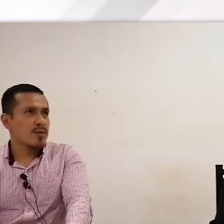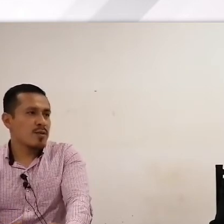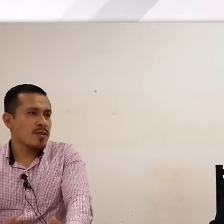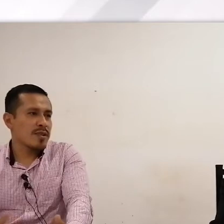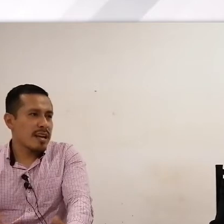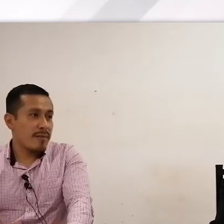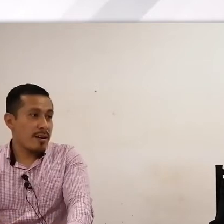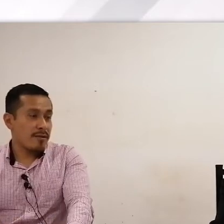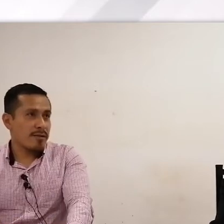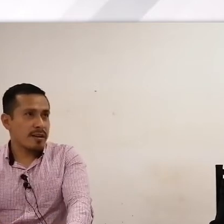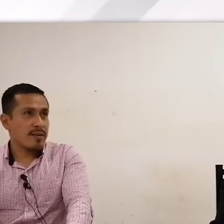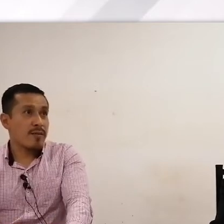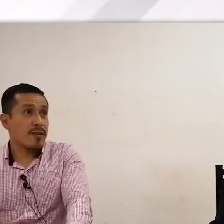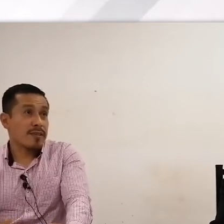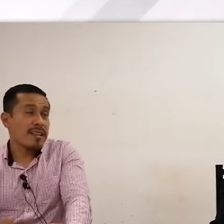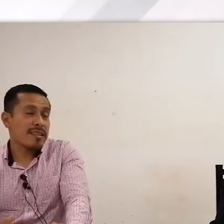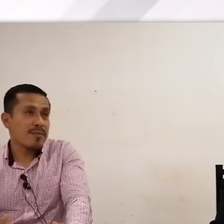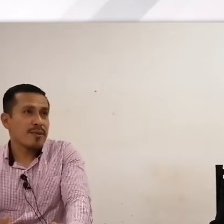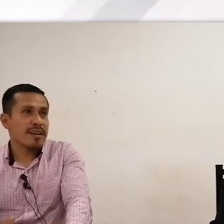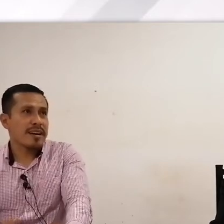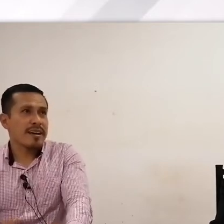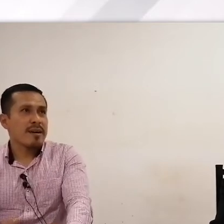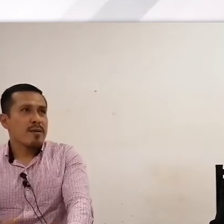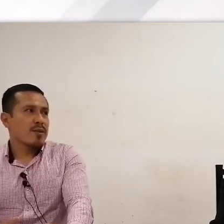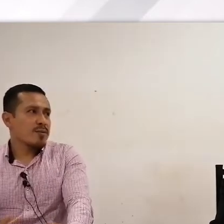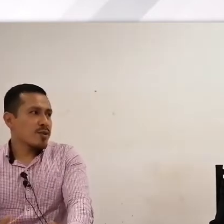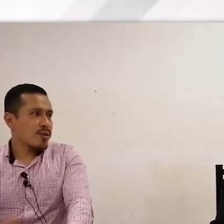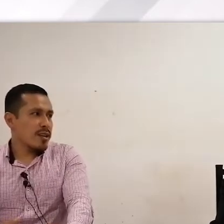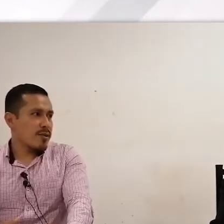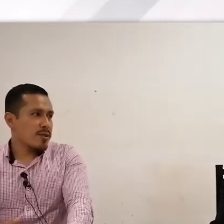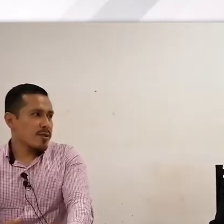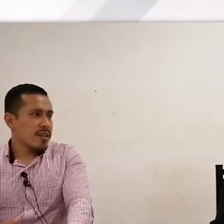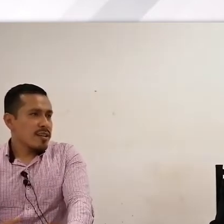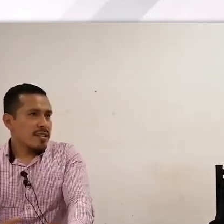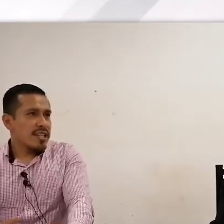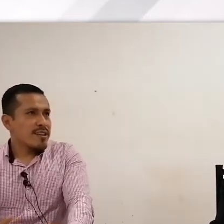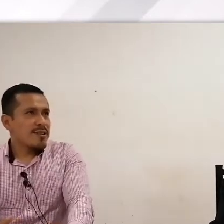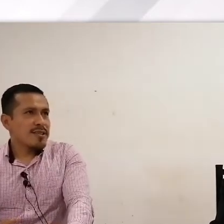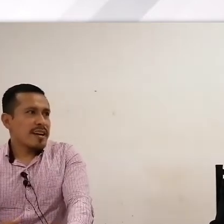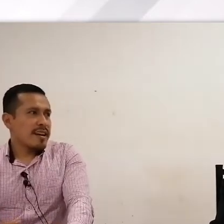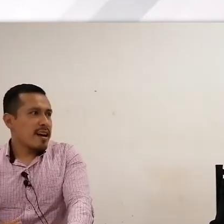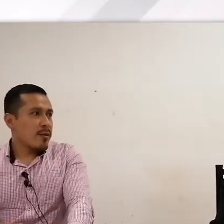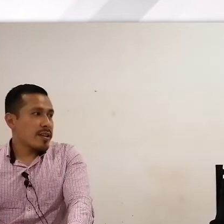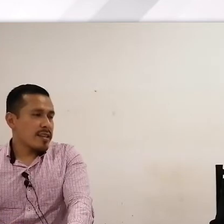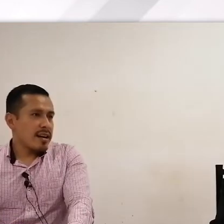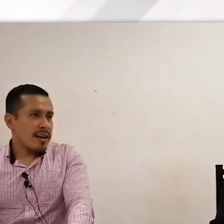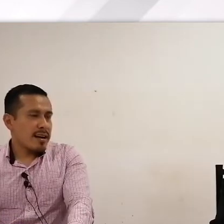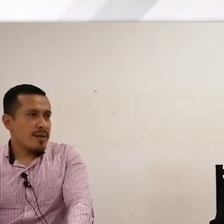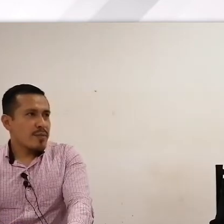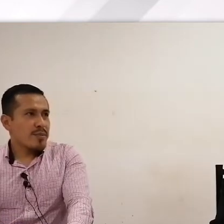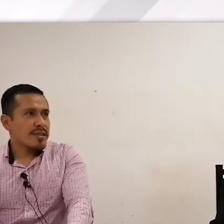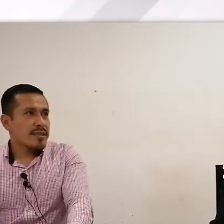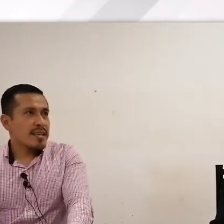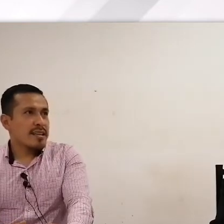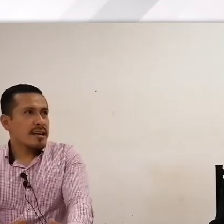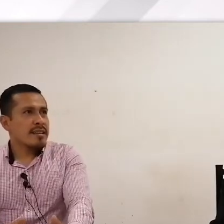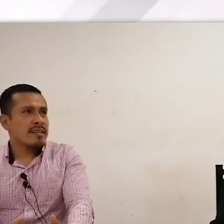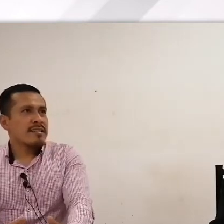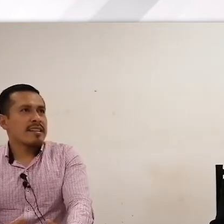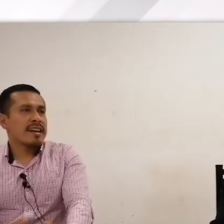sido un trabajo reconfortante porque pues muchos de los chicos ahorita